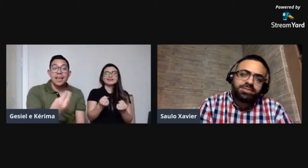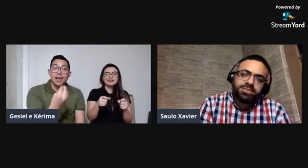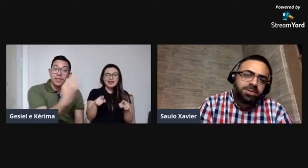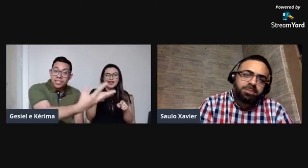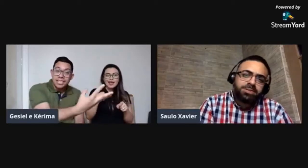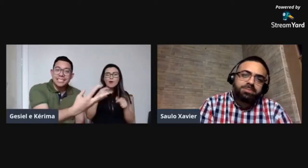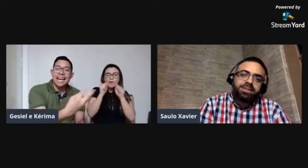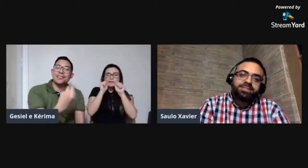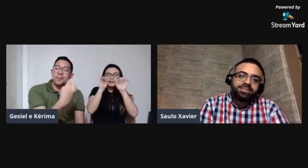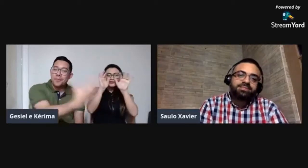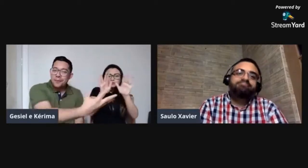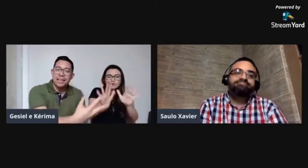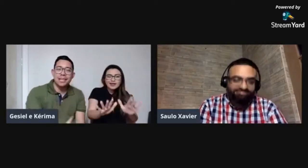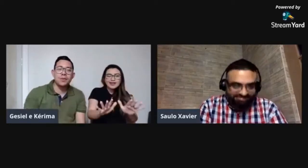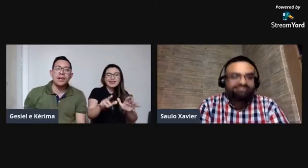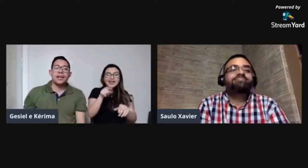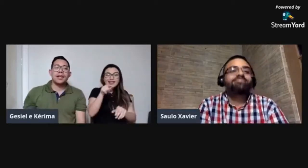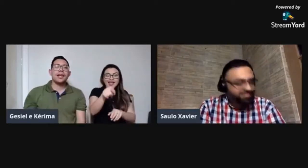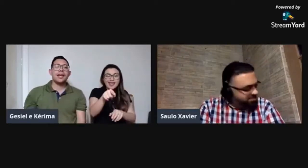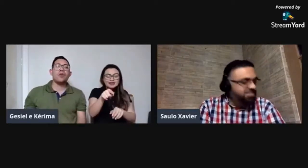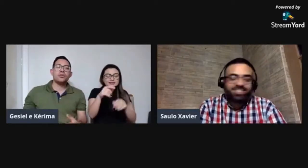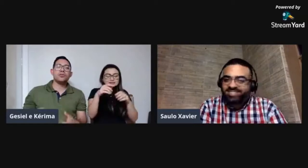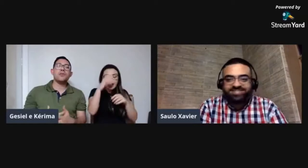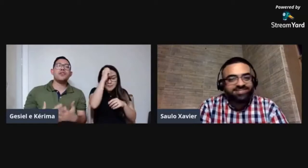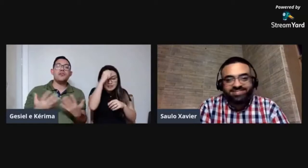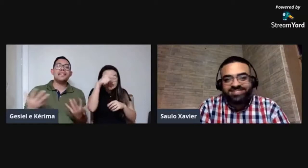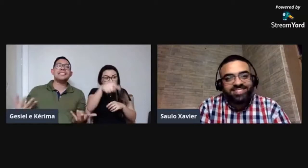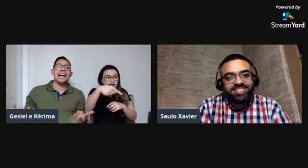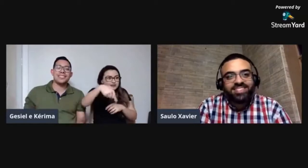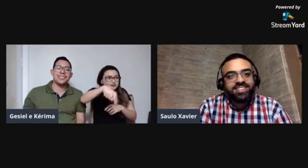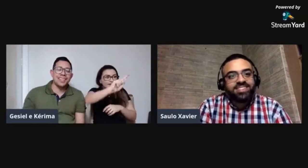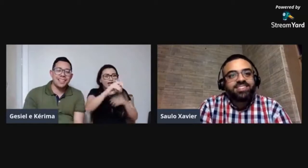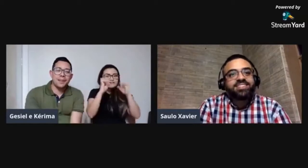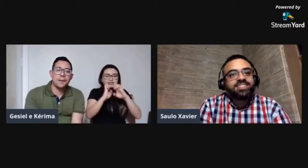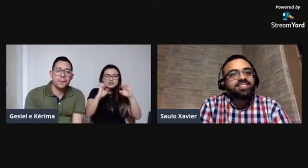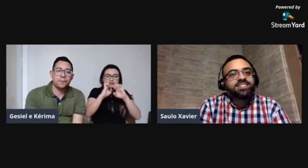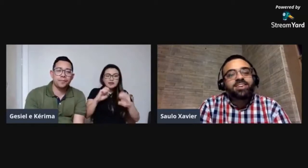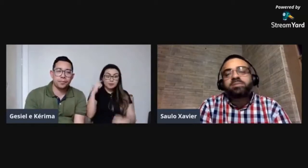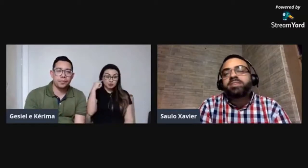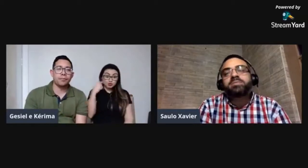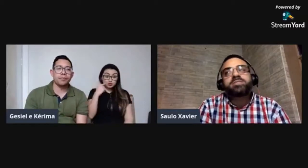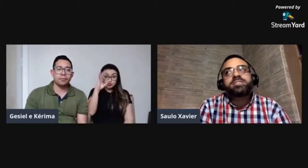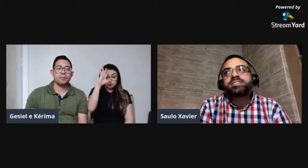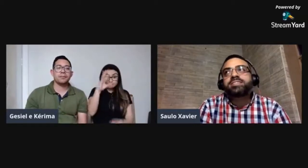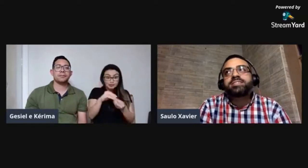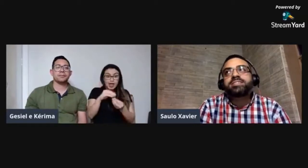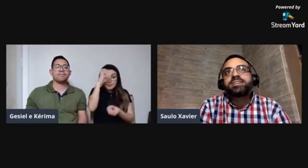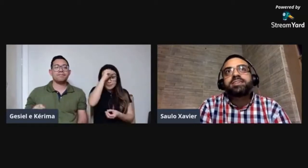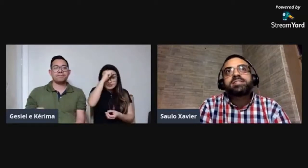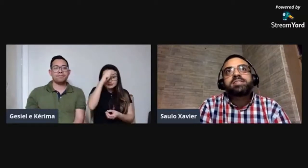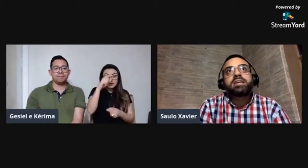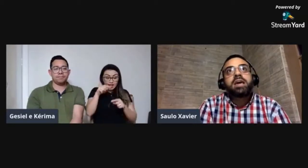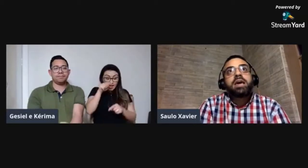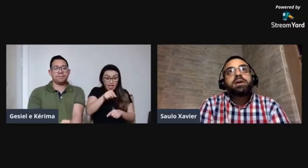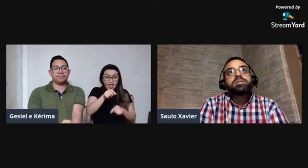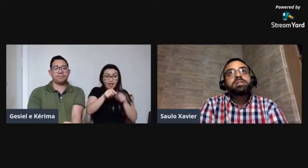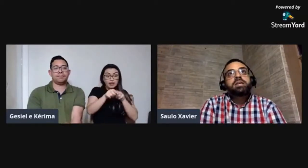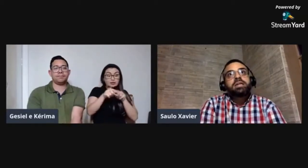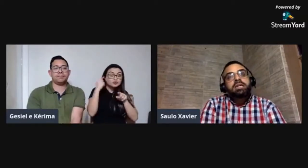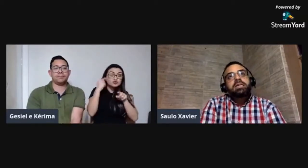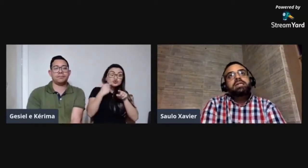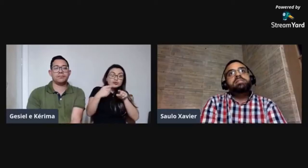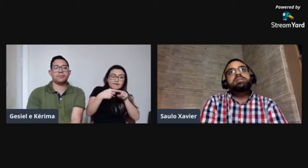elas evangelizar na sua própria língua, é algo totalmente fantástico, né? É muito emocionante.